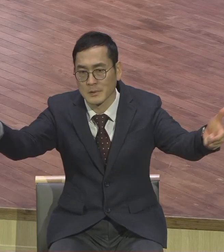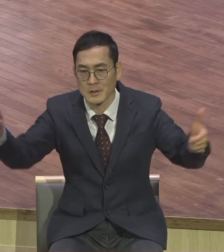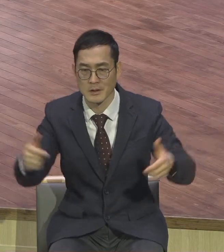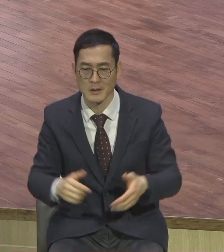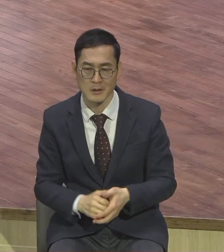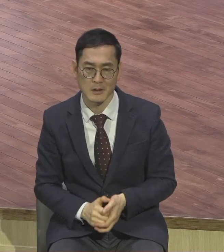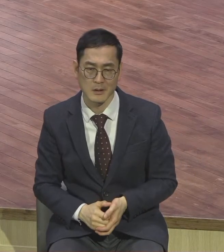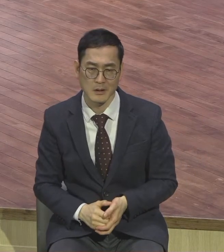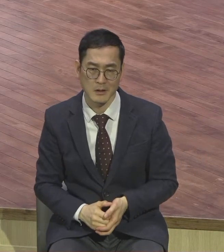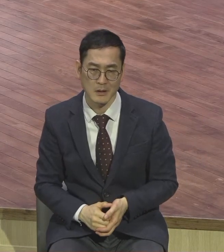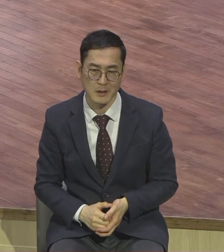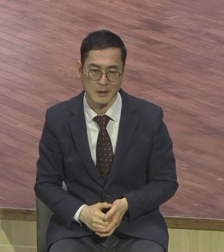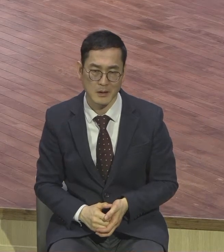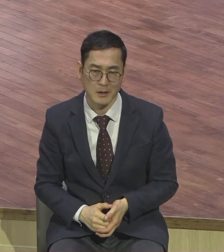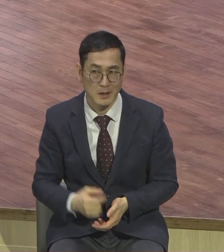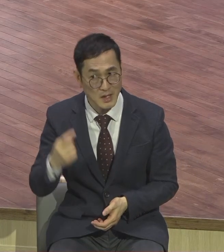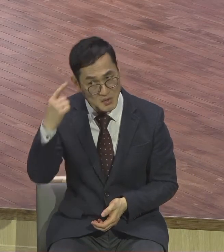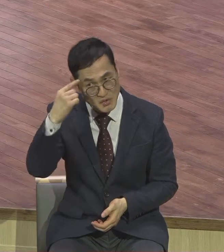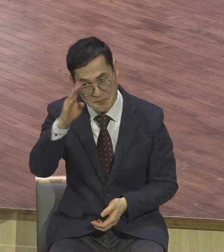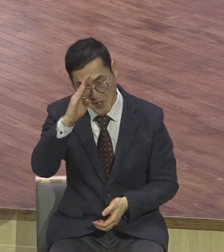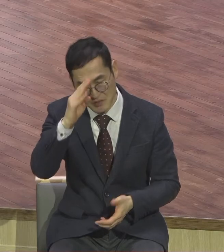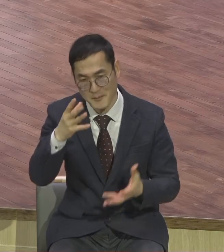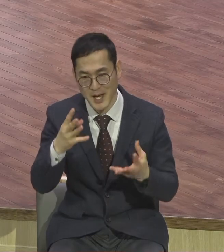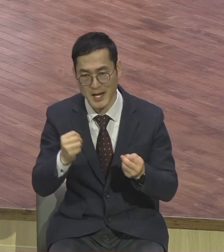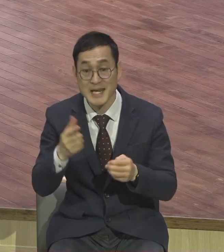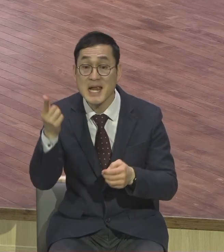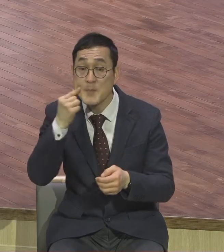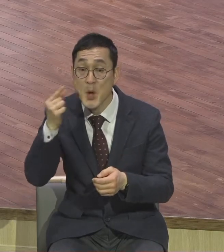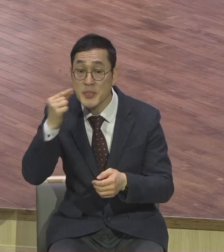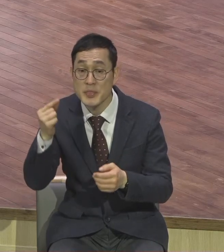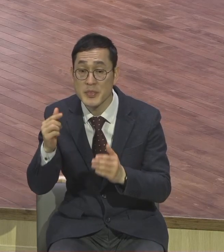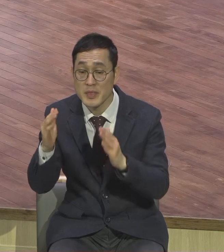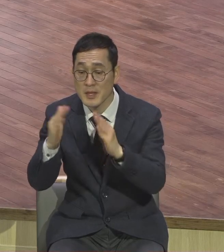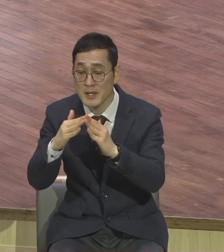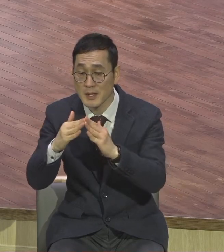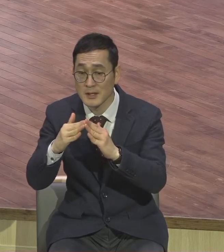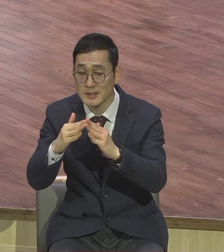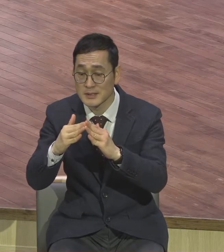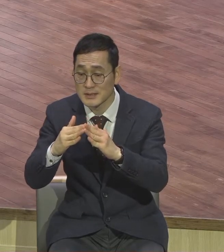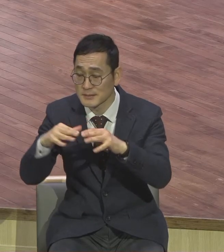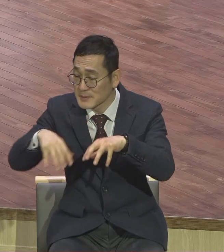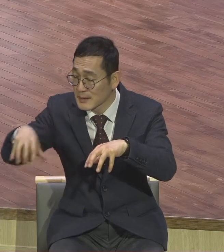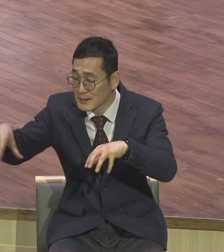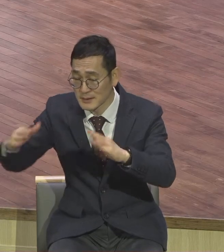상상 의외로 저 일본은 한 집에 두 명씩 거의 또라이입니다. 다.